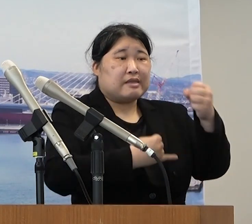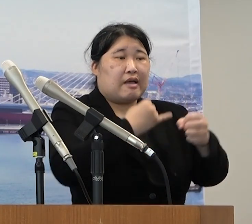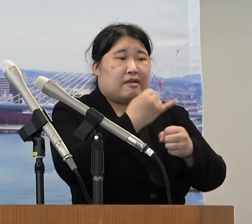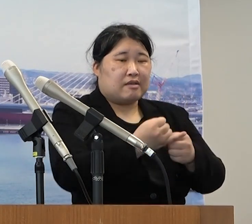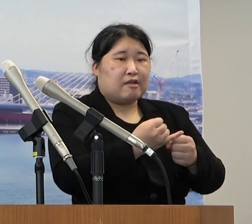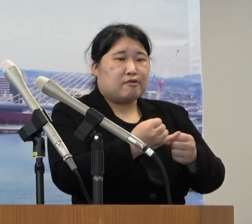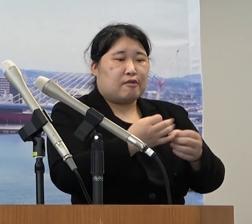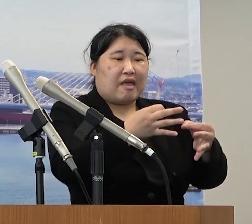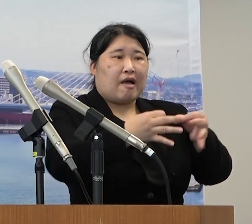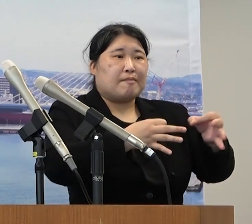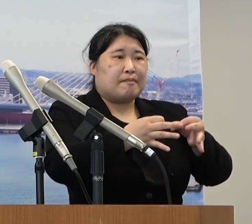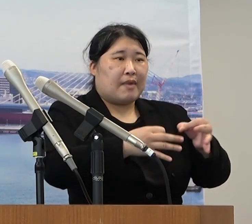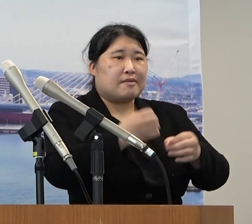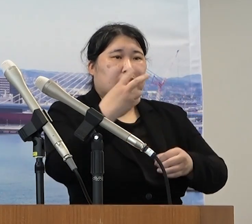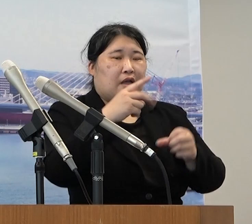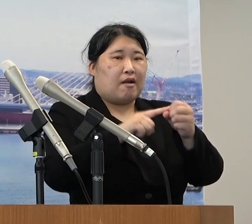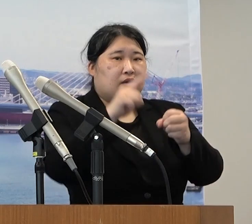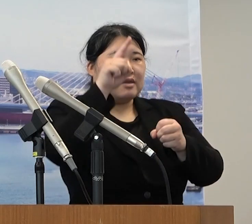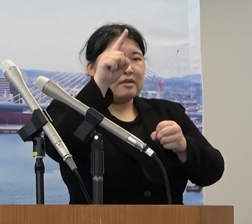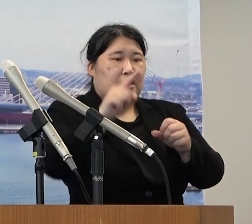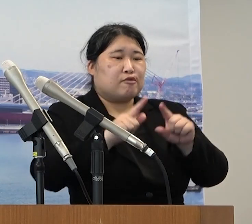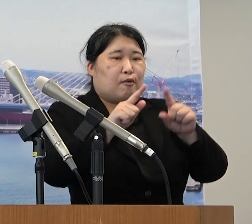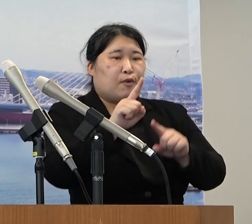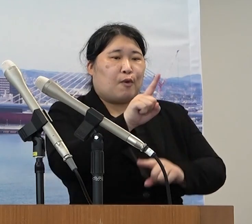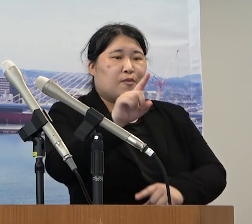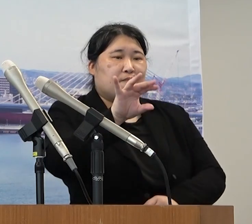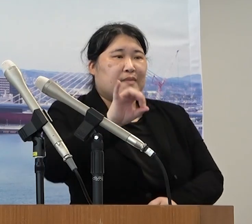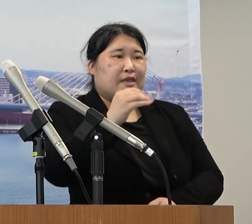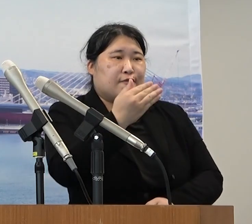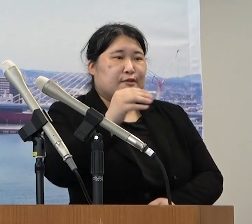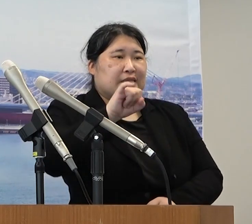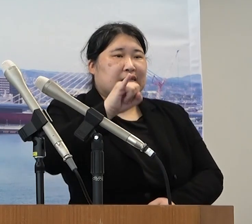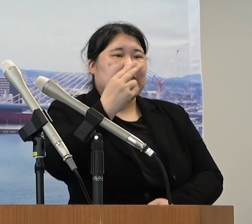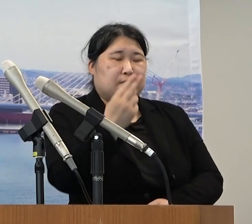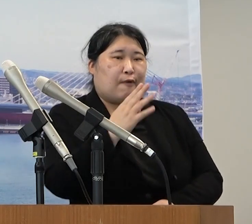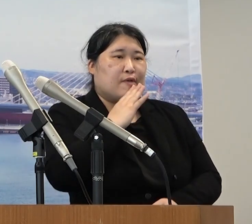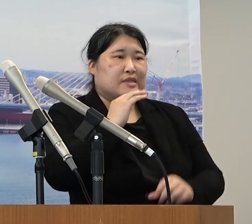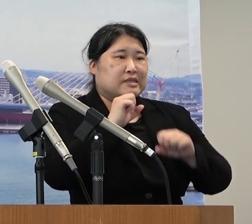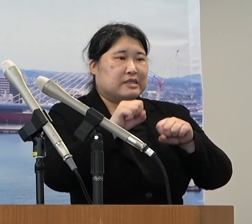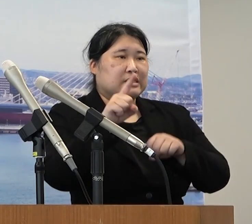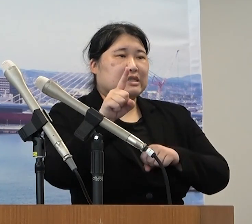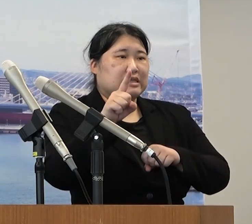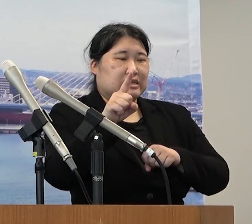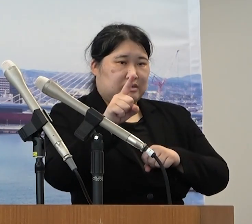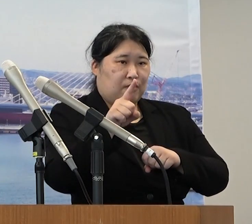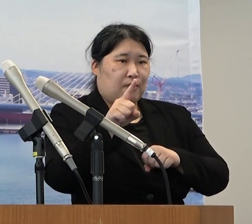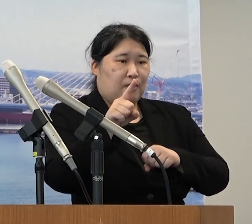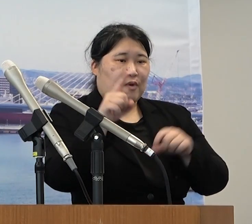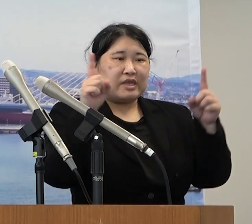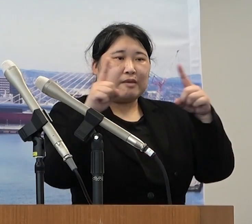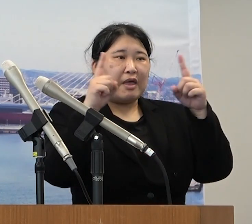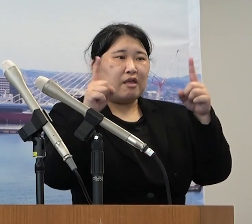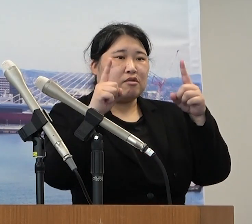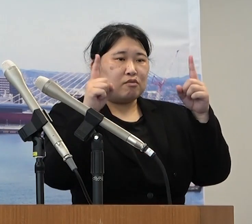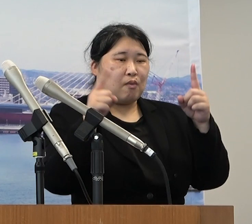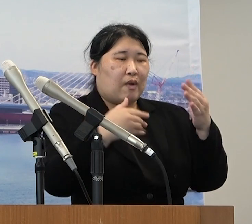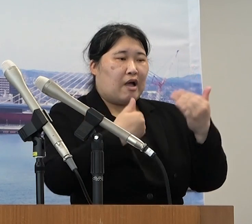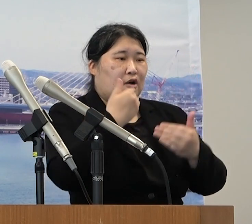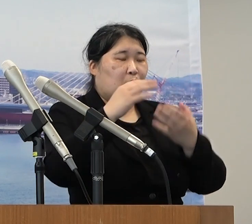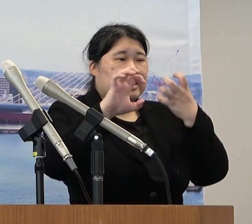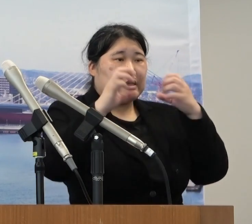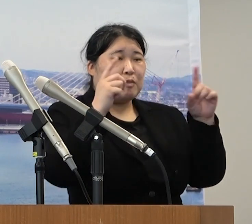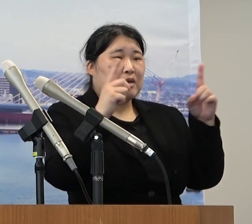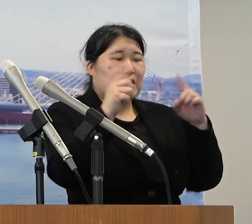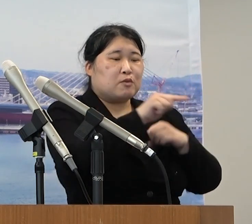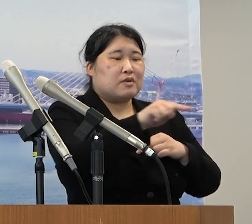ほか、来年東京ビッグサイトで開催されるハンドメイドインジャパンフェスや青森ねぶた祭